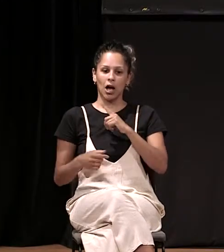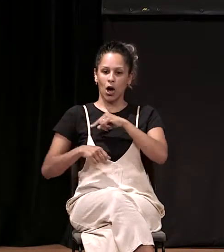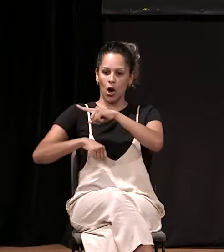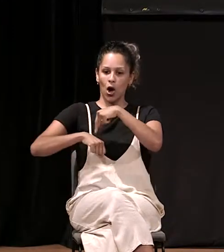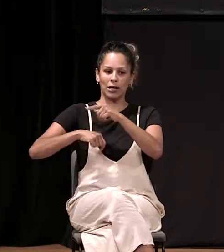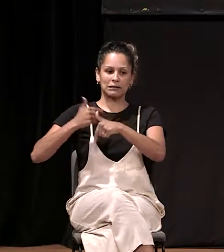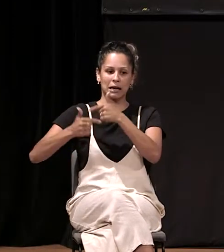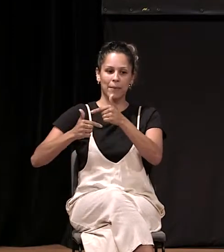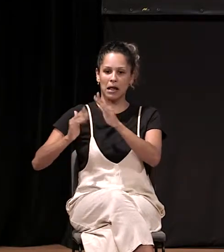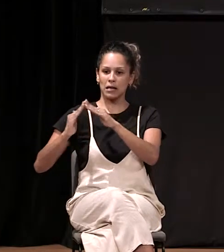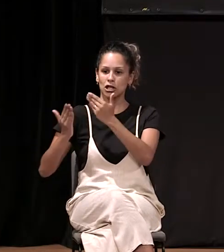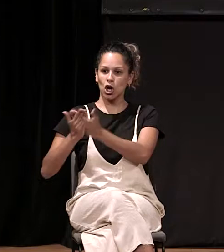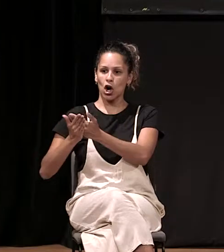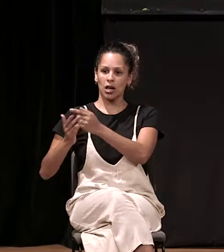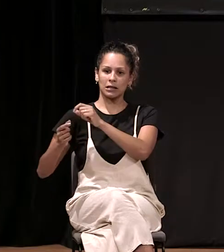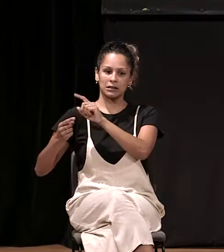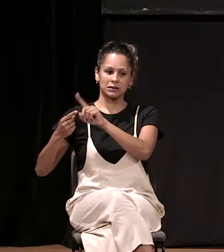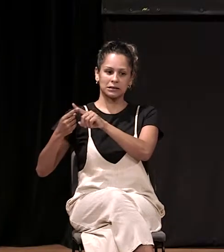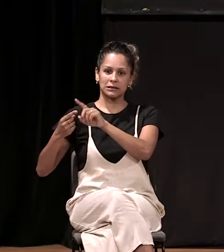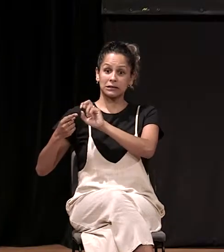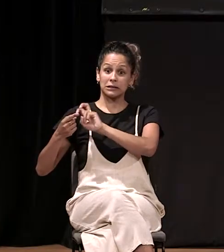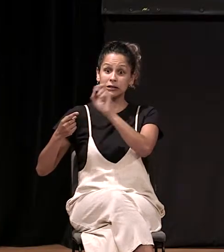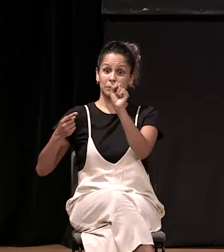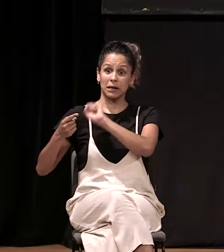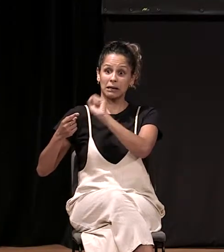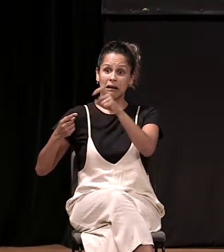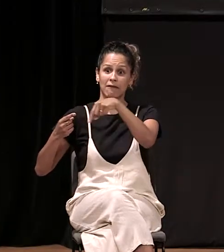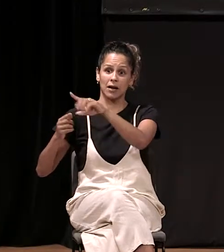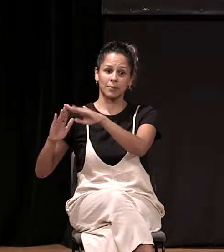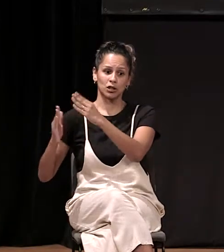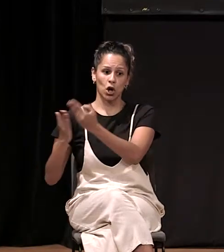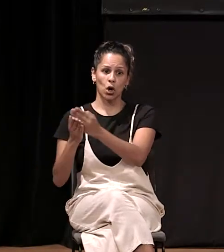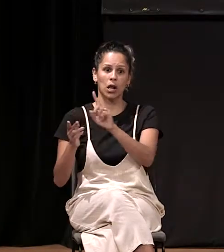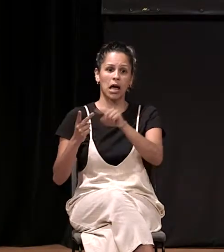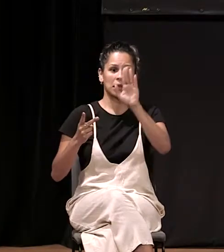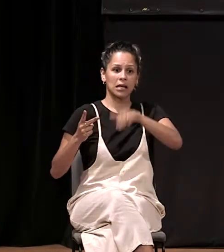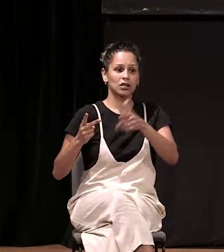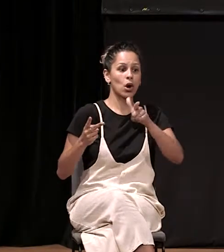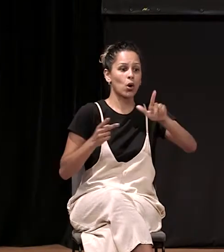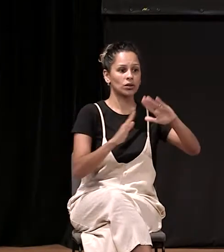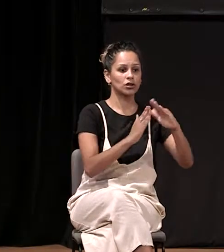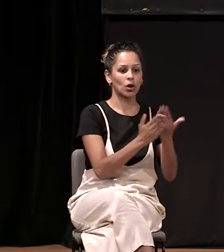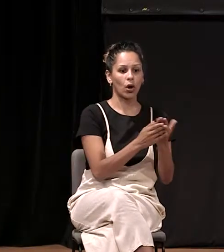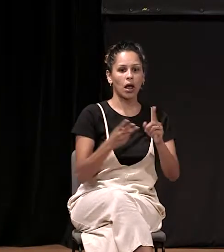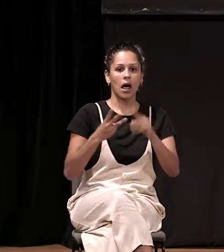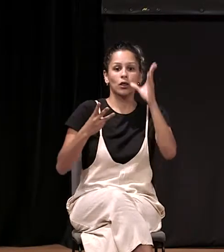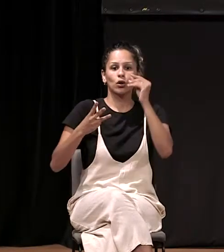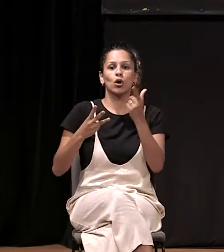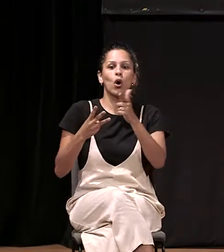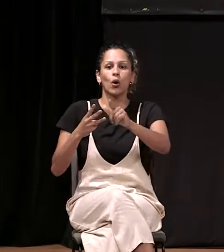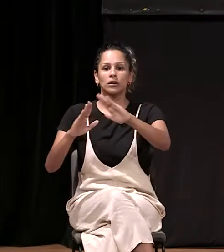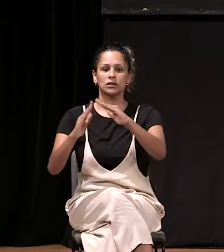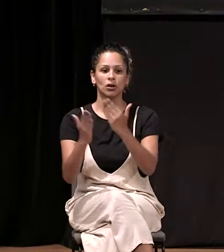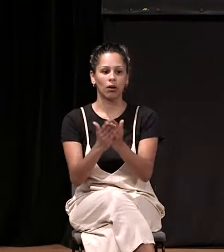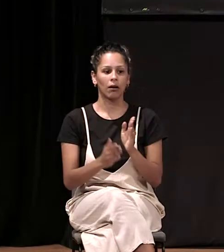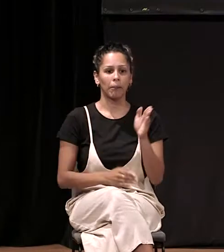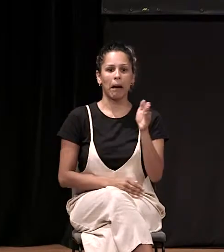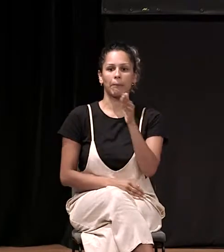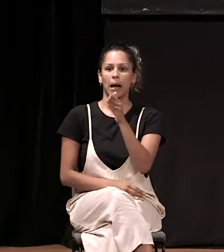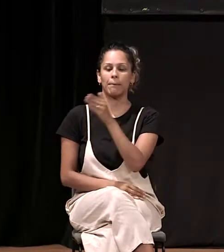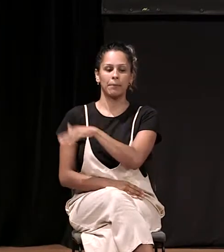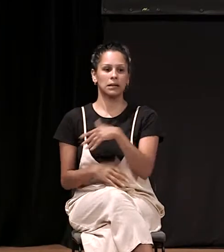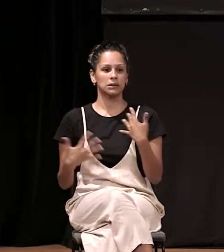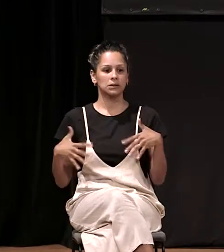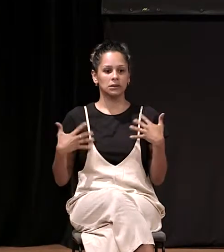corre de um lugar a outro, essa pessoa não pode dar conta. Ninguém pode. Nós temos isso também na saúde. O